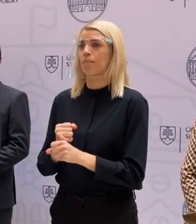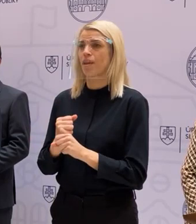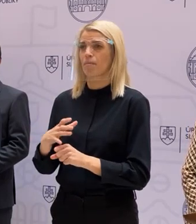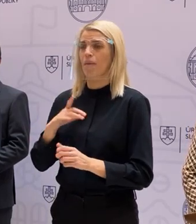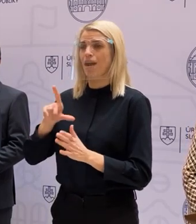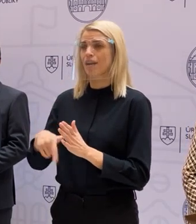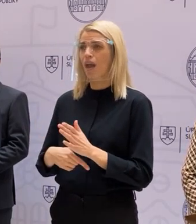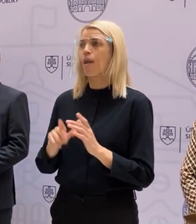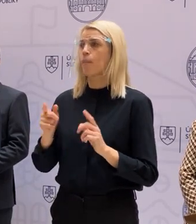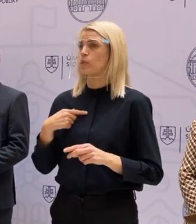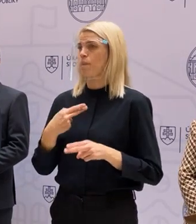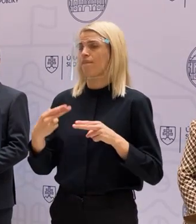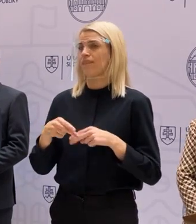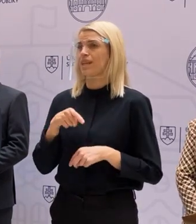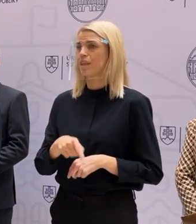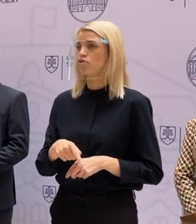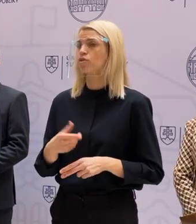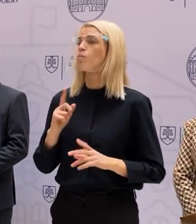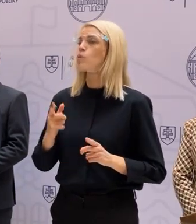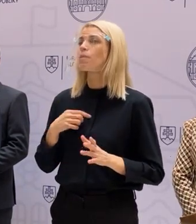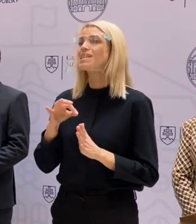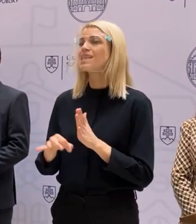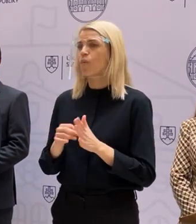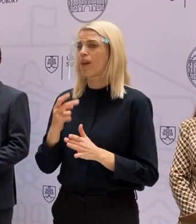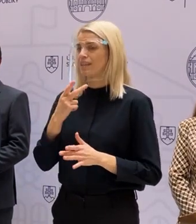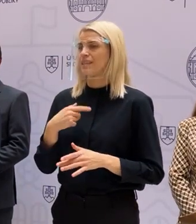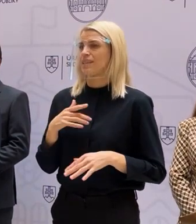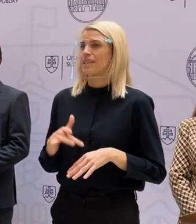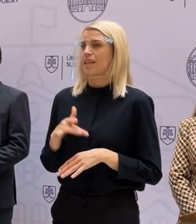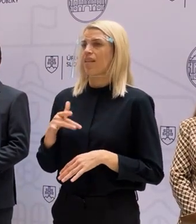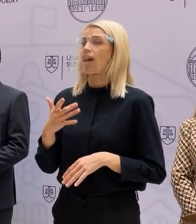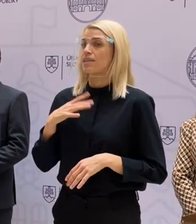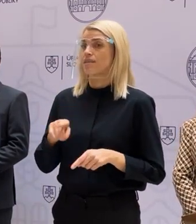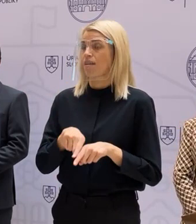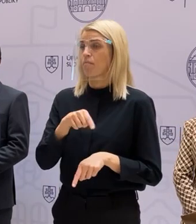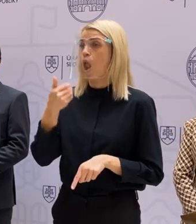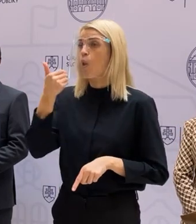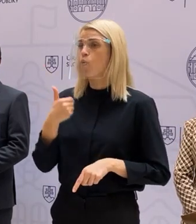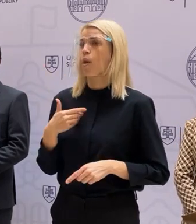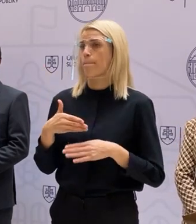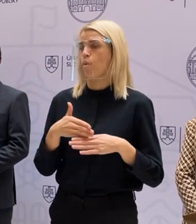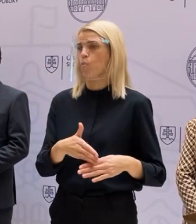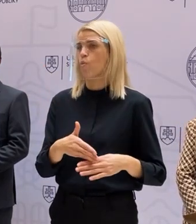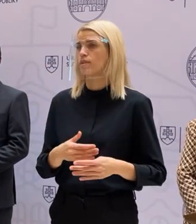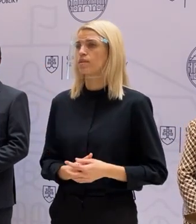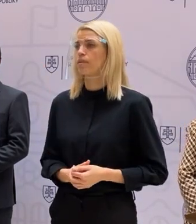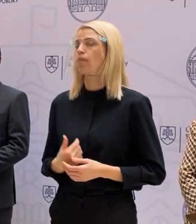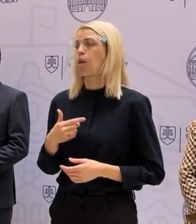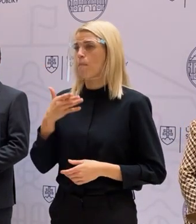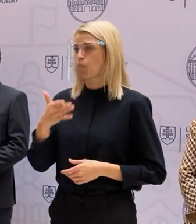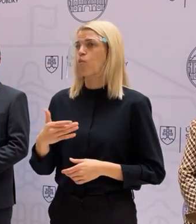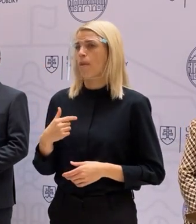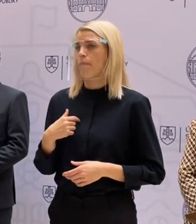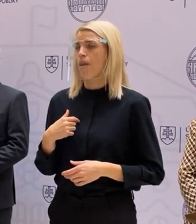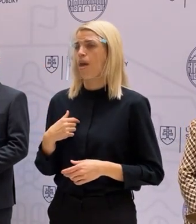krajiny, ako ma nejakým spôsobom toto dorieši. Ja tú situáciu vnímam veľmi citlivo a chcem, aby sme aj týmto ľuďom pomohli, takže budeme sa o to